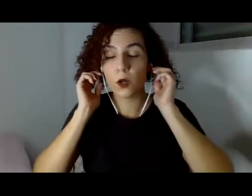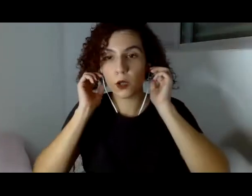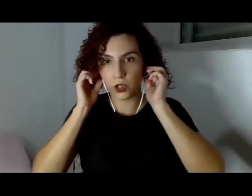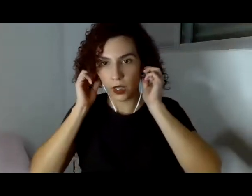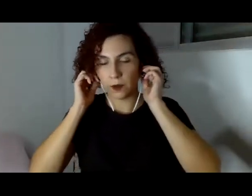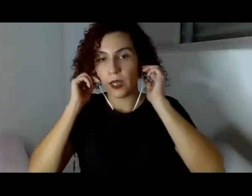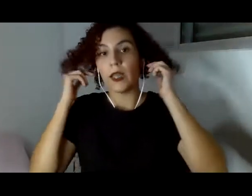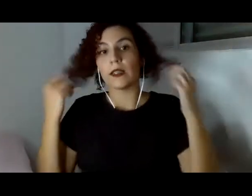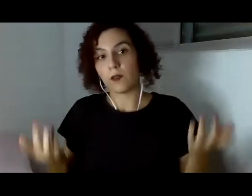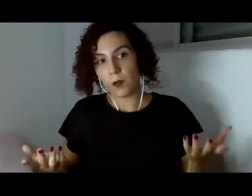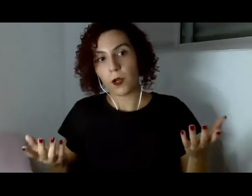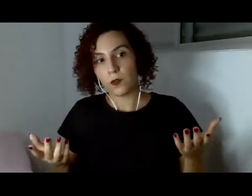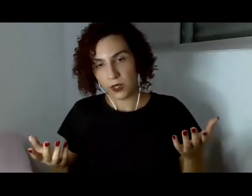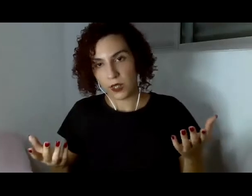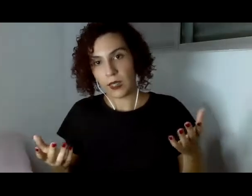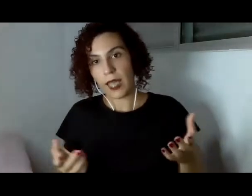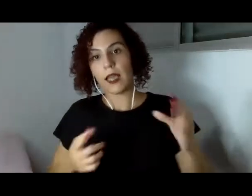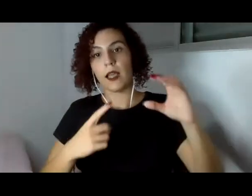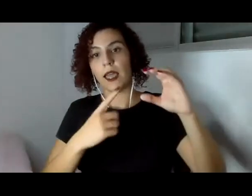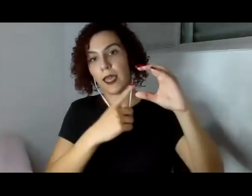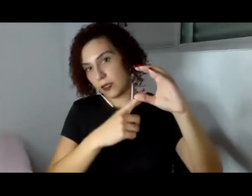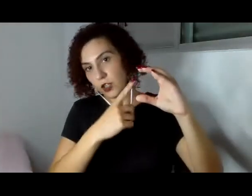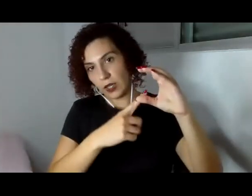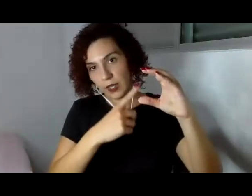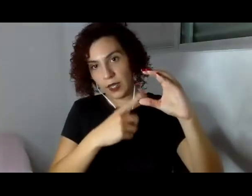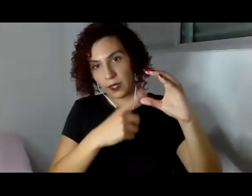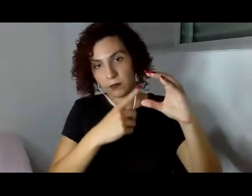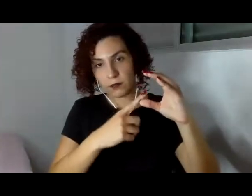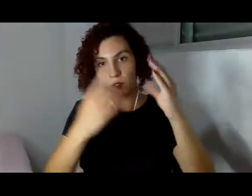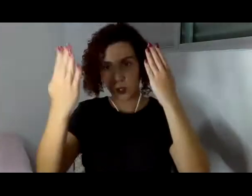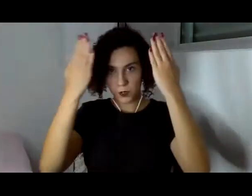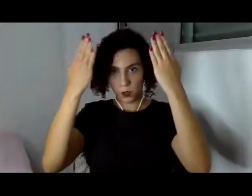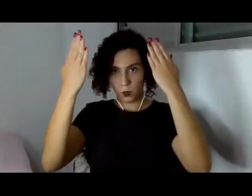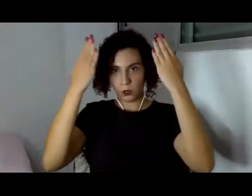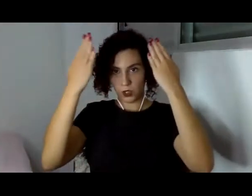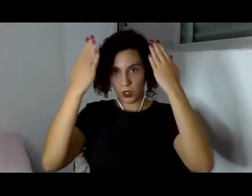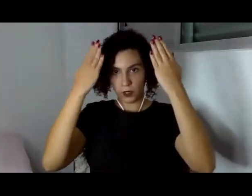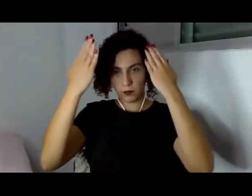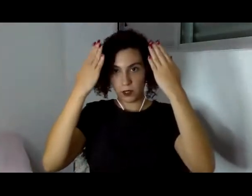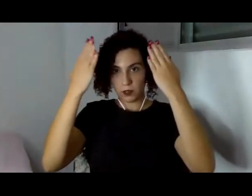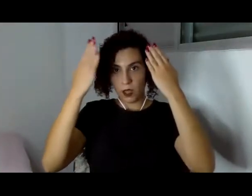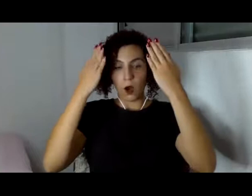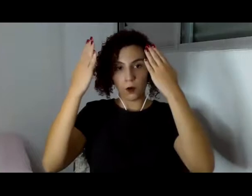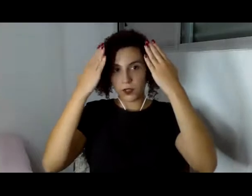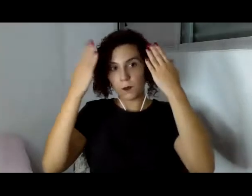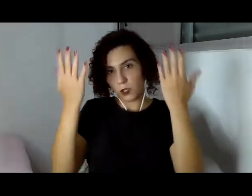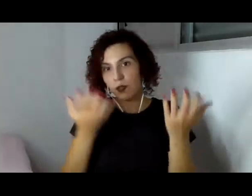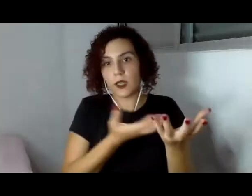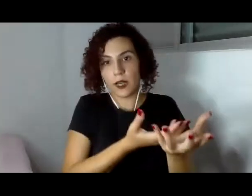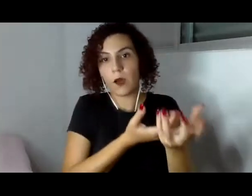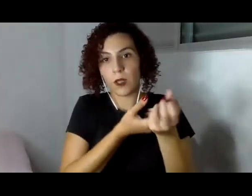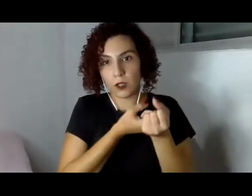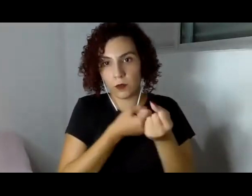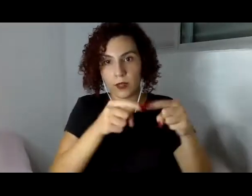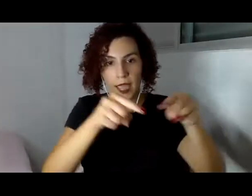de psicologia. Então, você pode fazer, né, clínica de psicologia, ou você pode